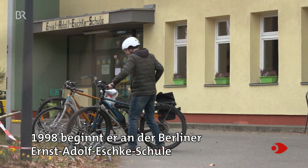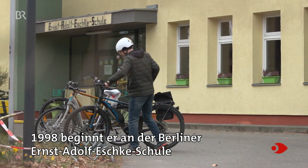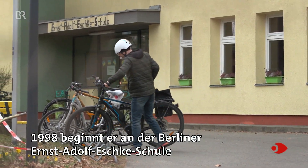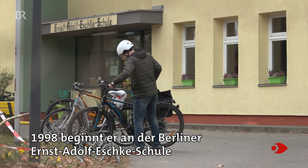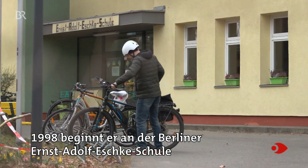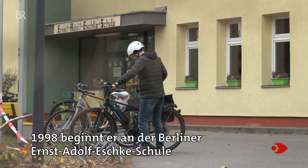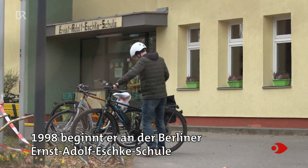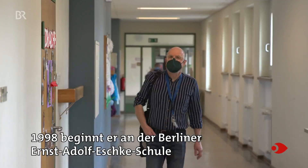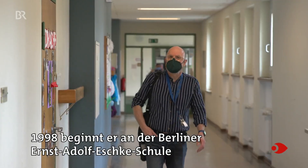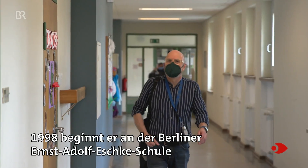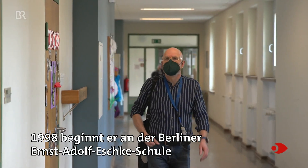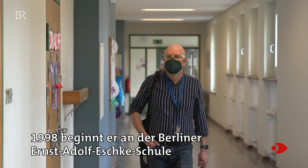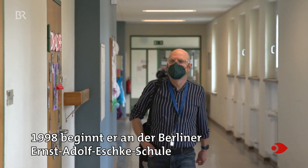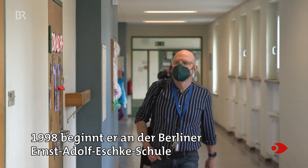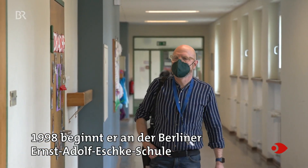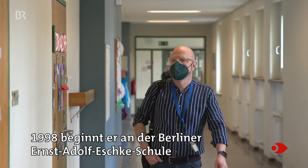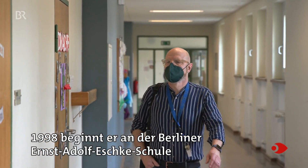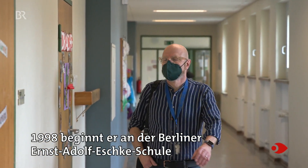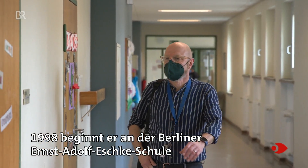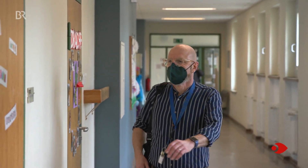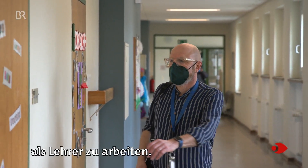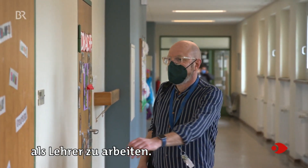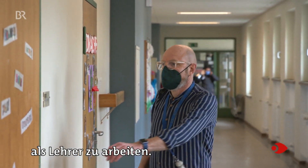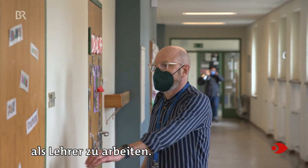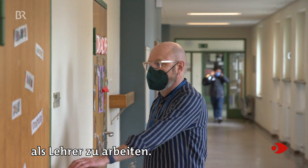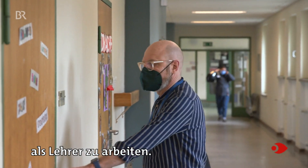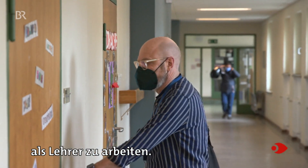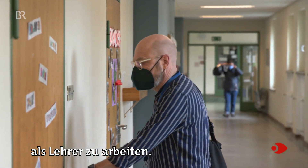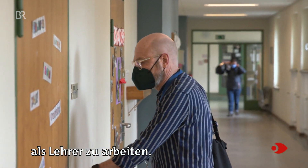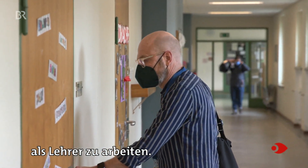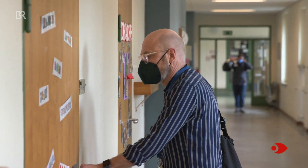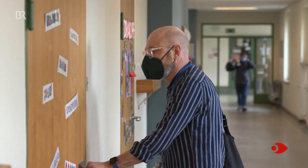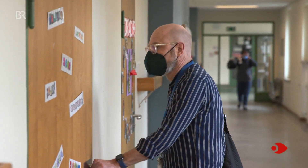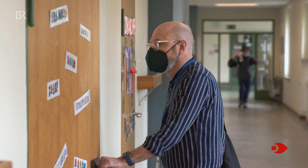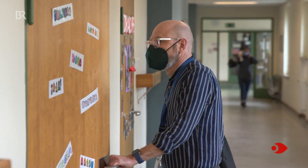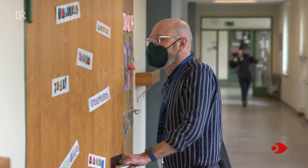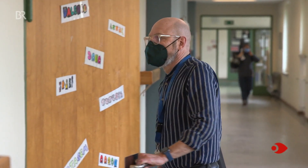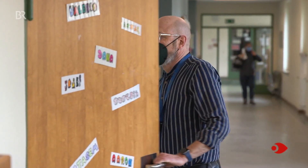...1998 beginnt er an der Berliner Ernst-Adolf-Eschke-Schule als Lehrer zu arbeiten.